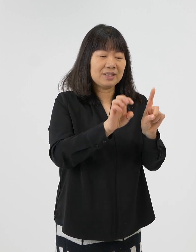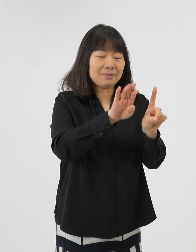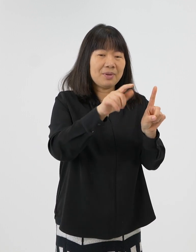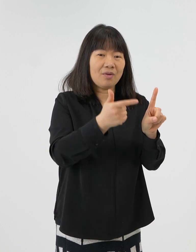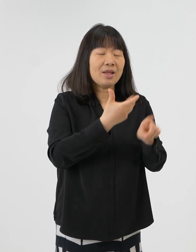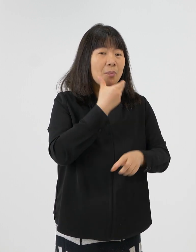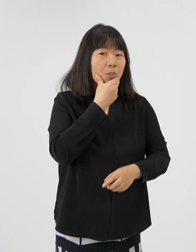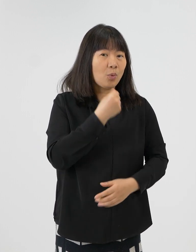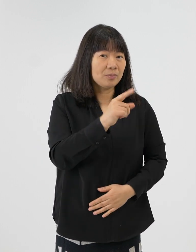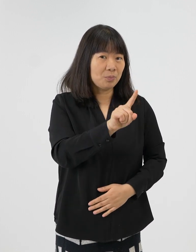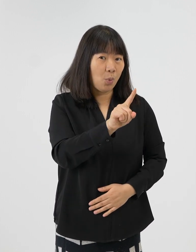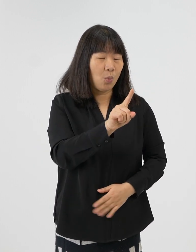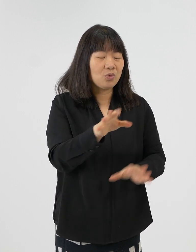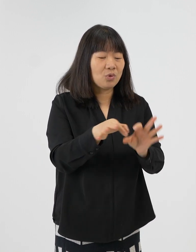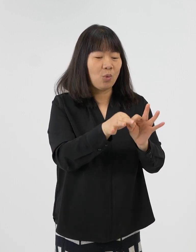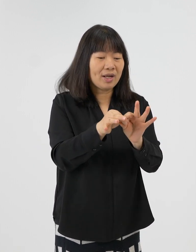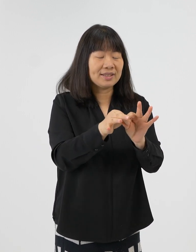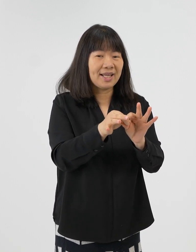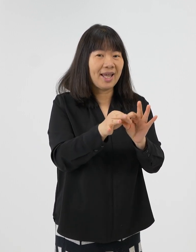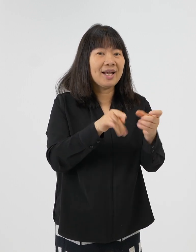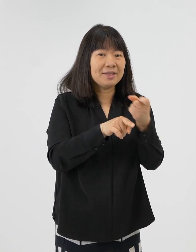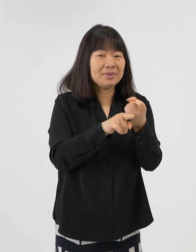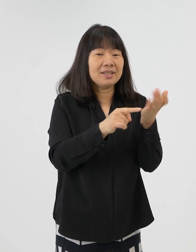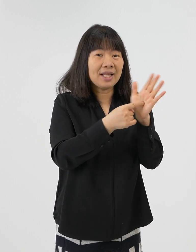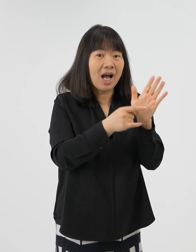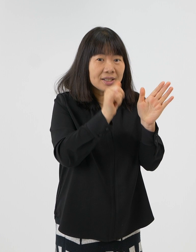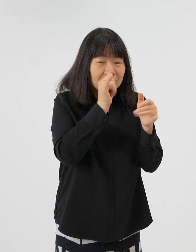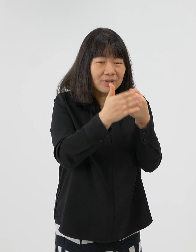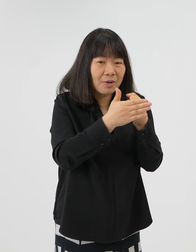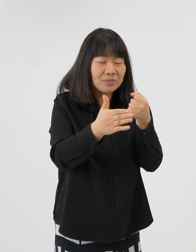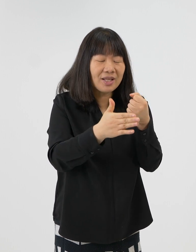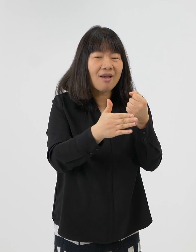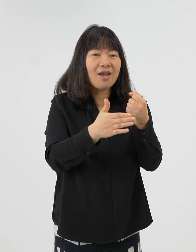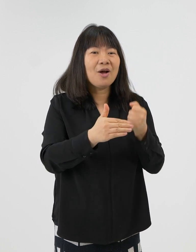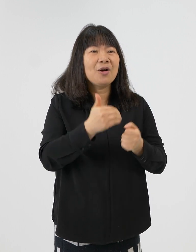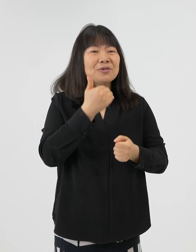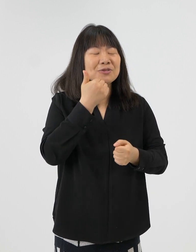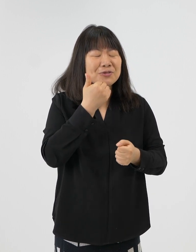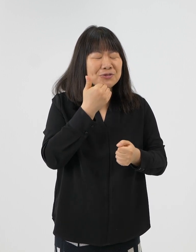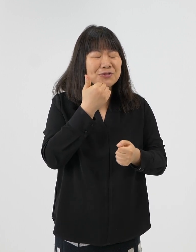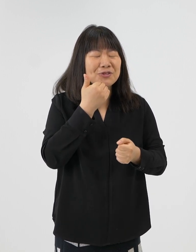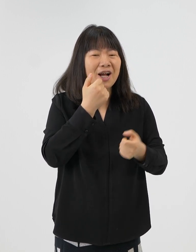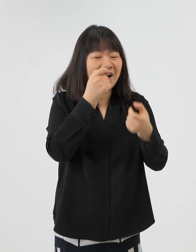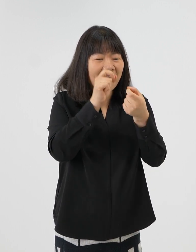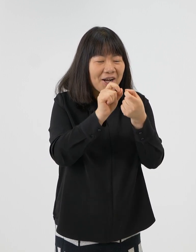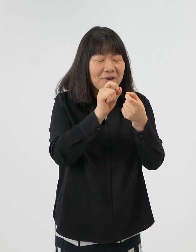드렸죠. 하나님이에요. 하나님과 밀착되어 있으면,